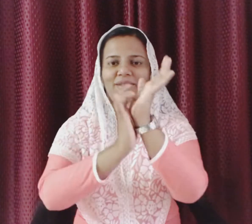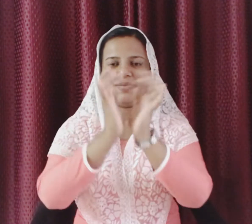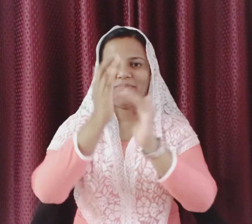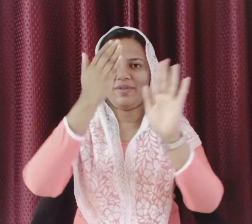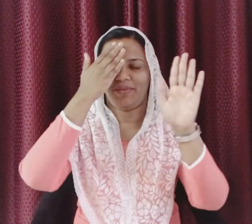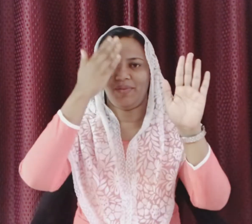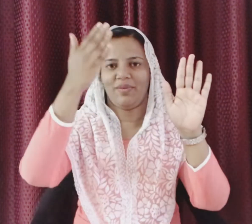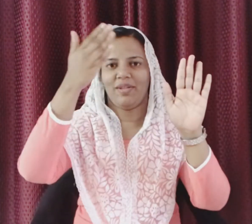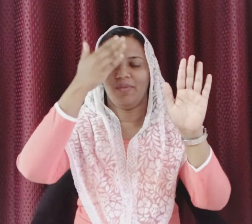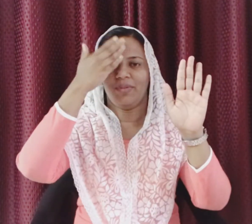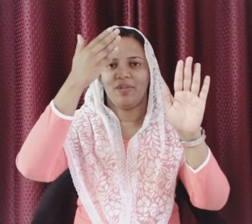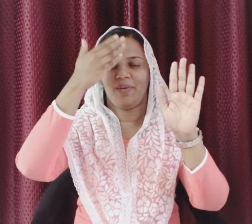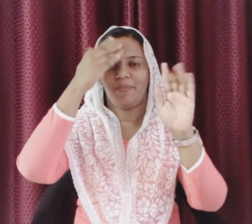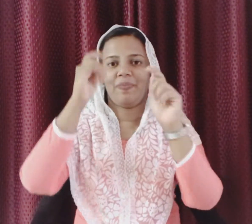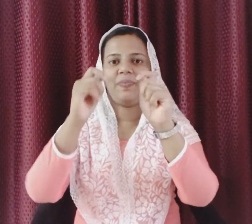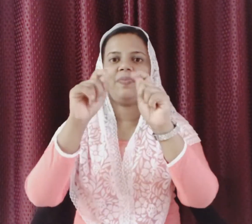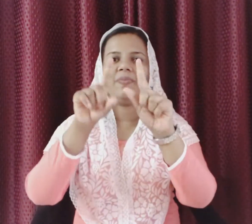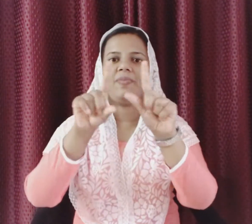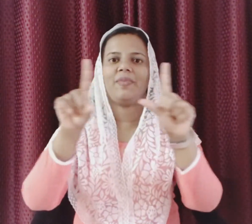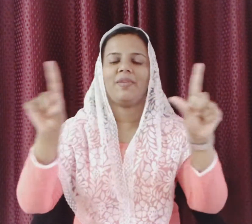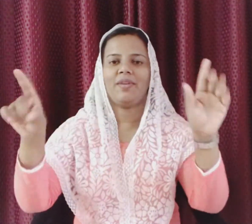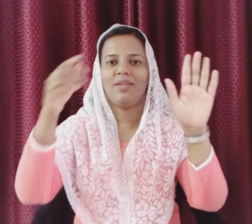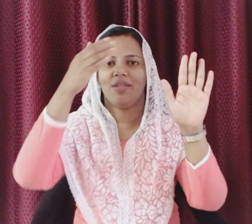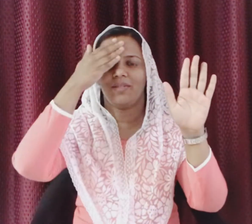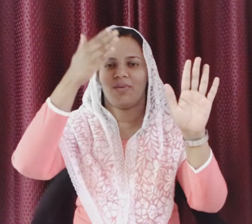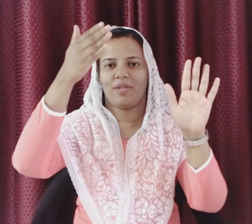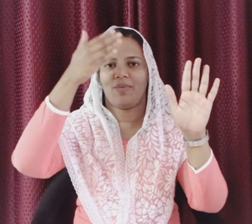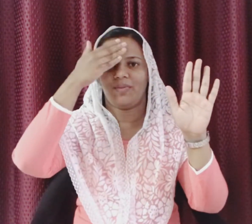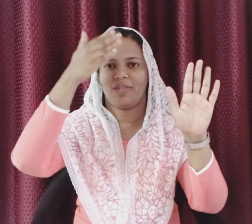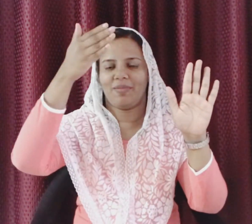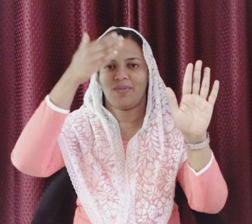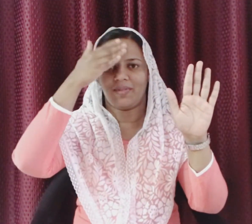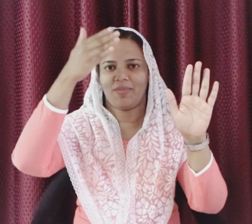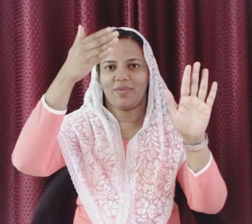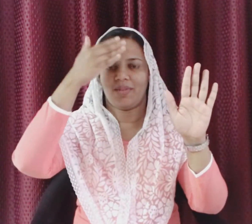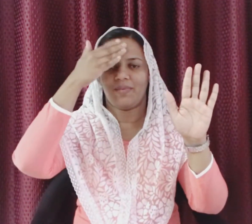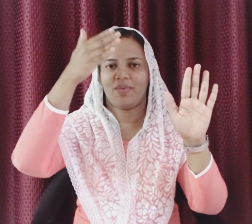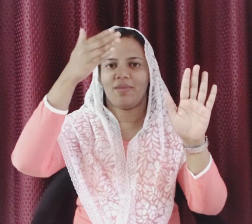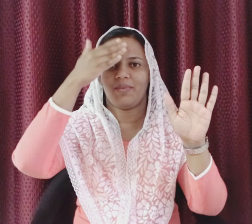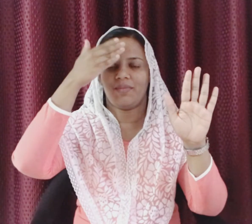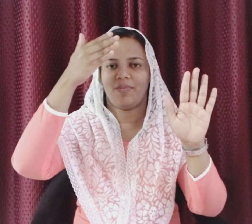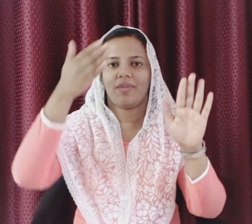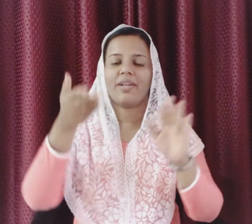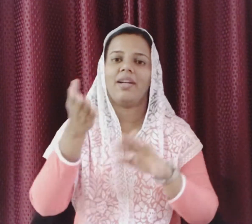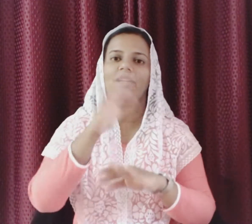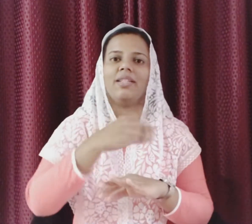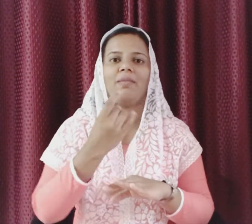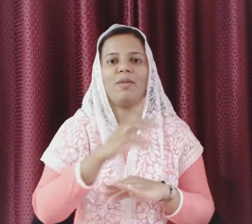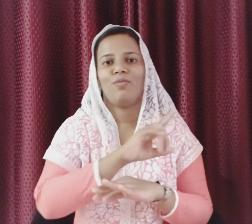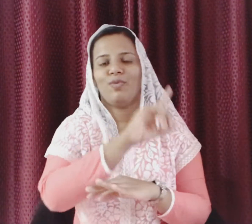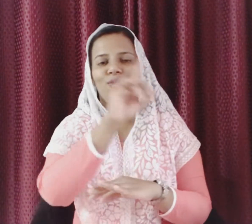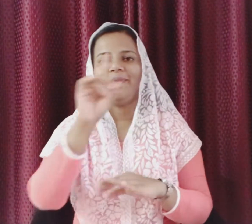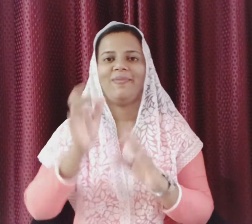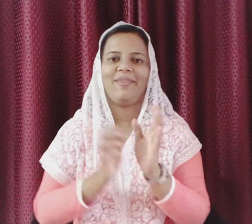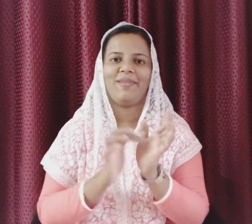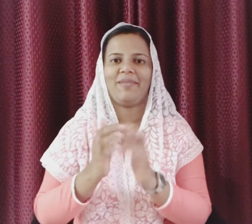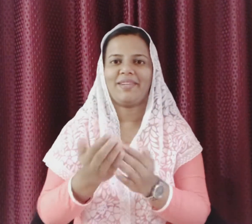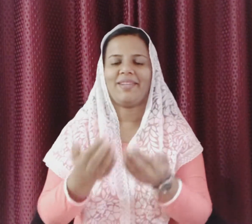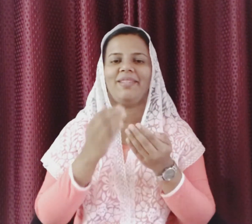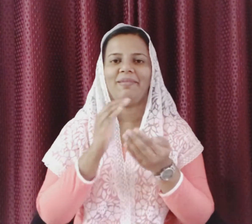ഉയർത്തിയൊന്ന് സ്തോത്രം പറഞ്ഞാട്ട്. ഹല്ലേലൂയ, സ്തോത്രം, സ്തോത്രം, സ്തോത്രം, സ്തോത്രം, സ്തോത്രം, സ്തോത്രം, സ്തോത്രം. കഴിഞ്ഞ പകൽക്കാലം മുഴുവൻ നമ്മുടെ കർത്താവ് നമ്മളെ കാത്തുപരിപാലിച്ചു,